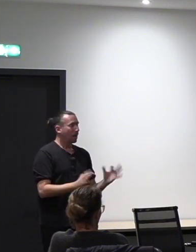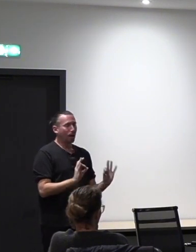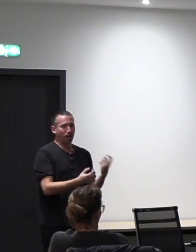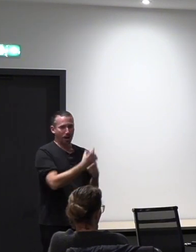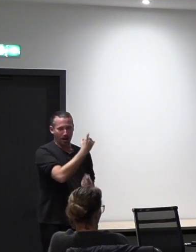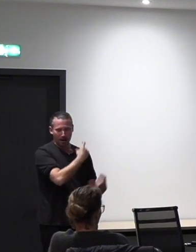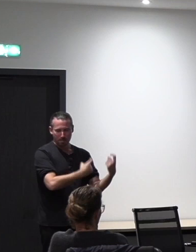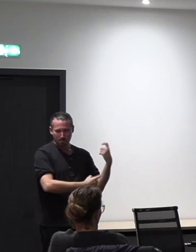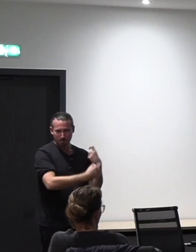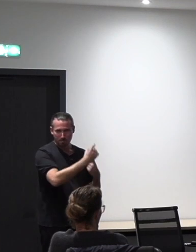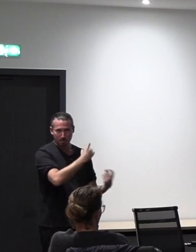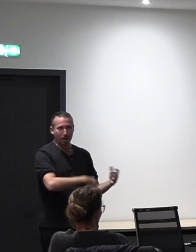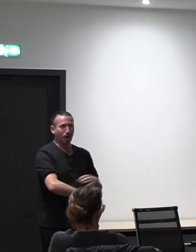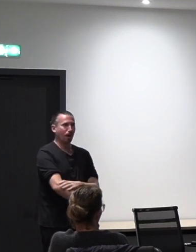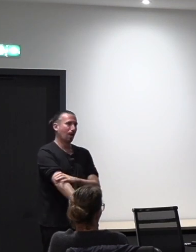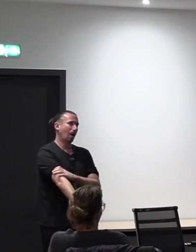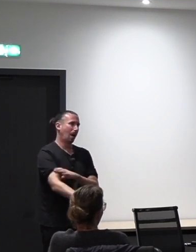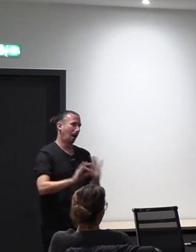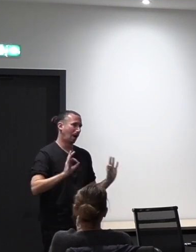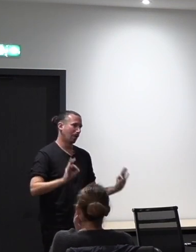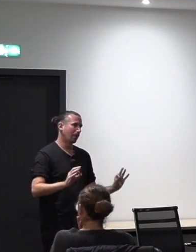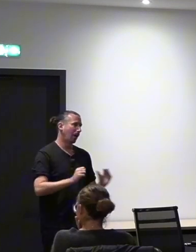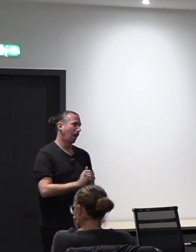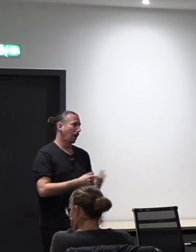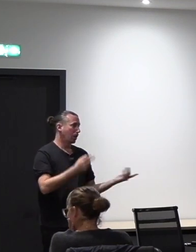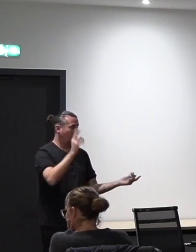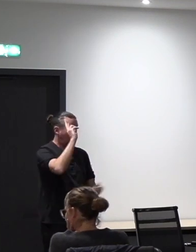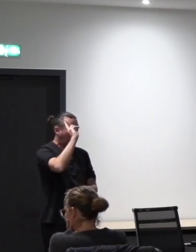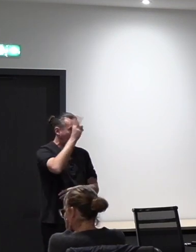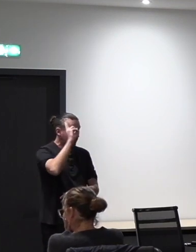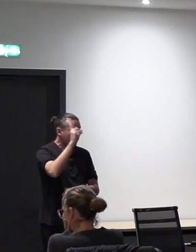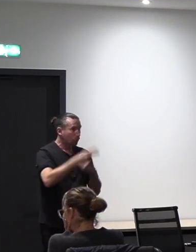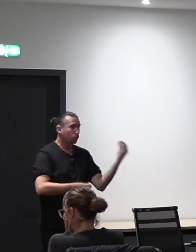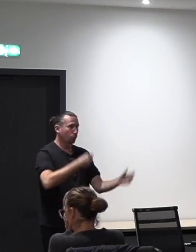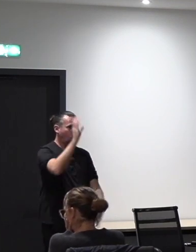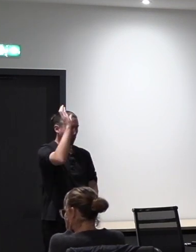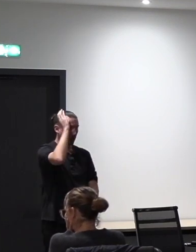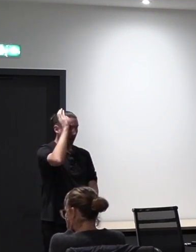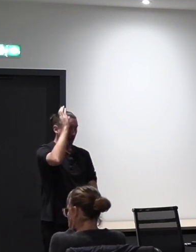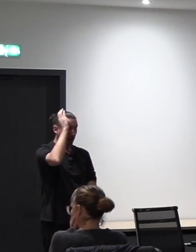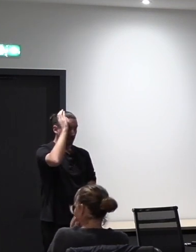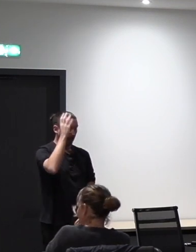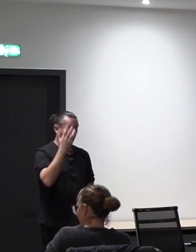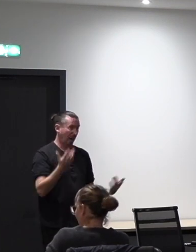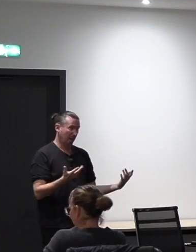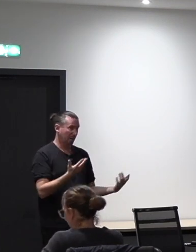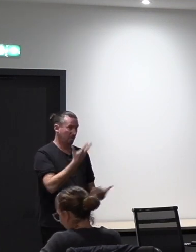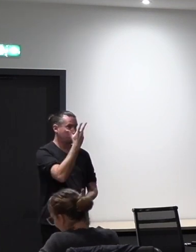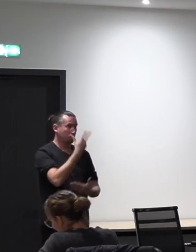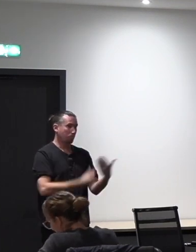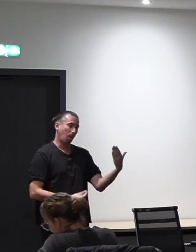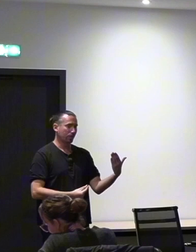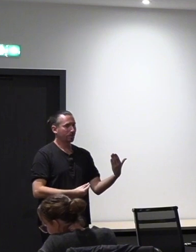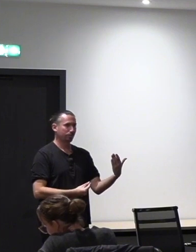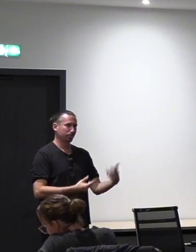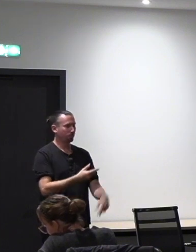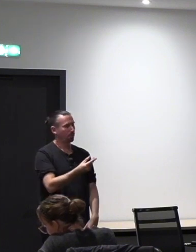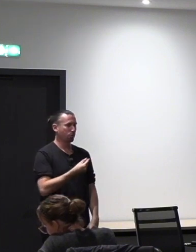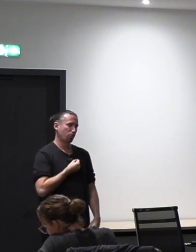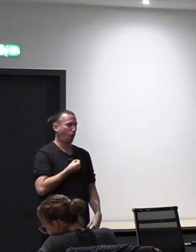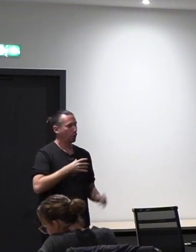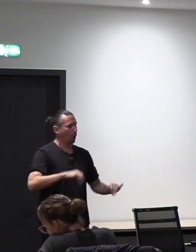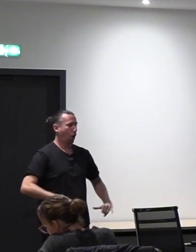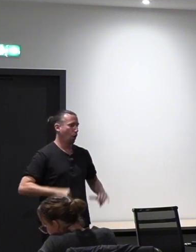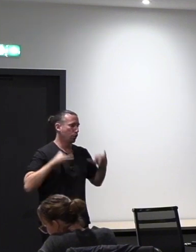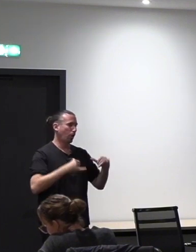des habitudes ou du caractère qui empêche un jeune, en général, d'être adapté à la société. Ça